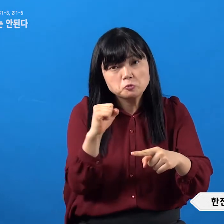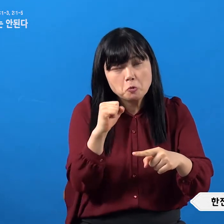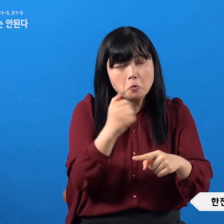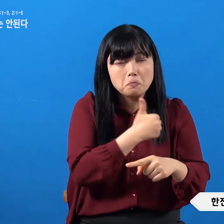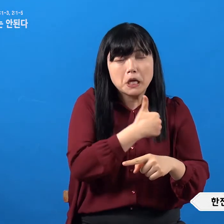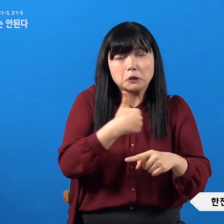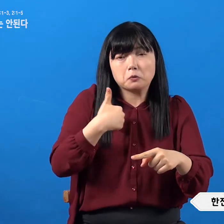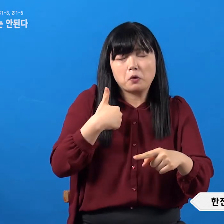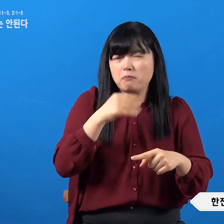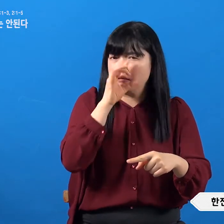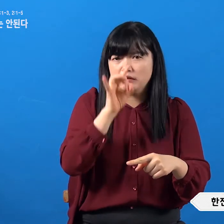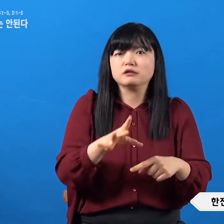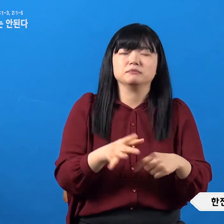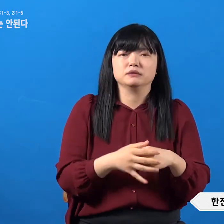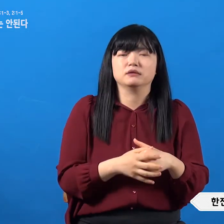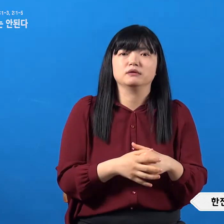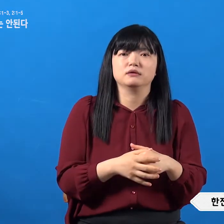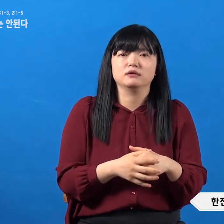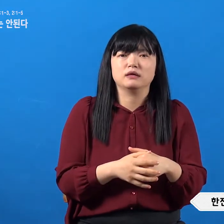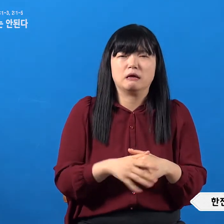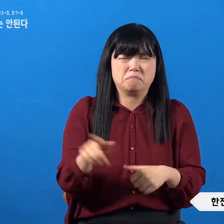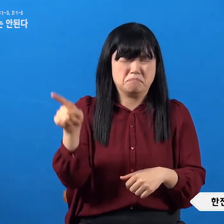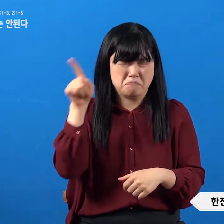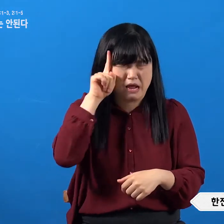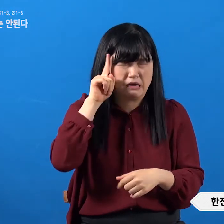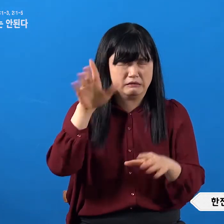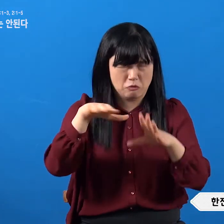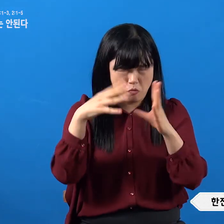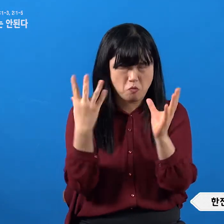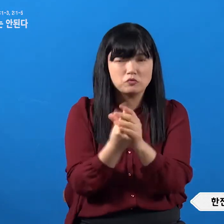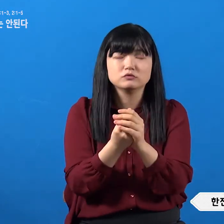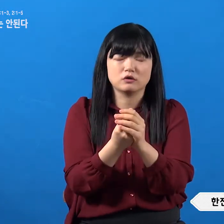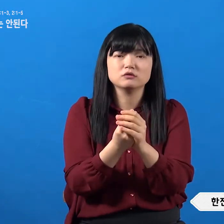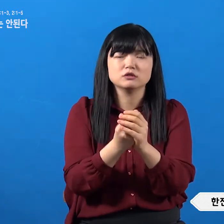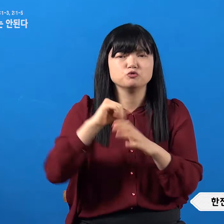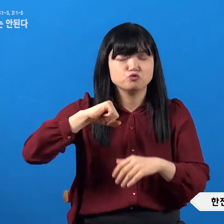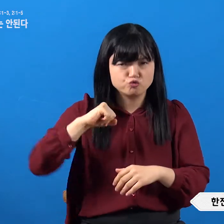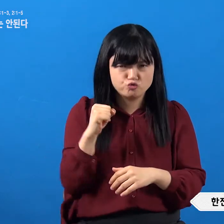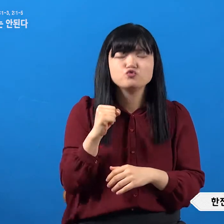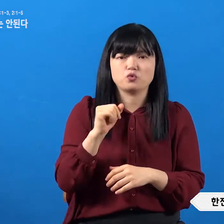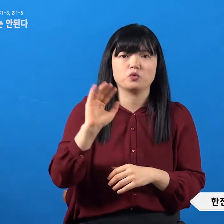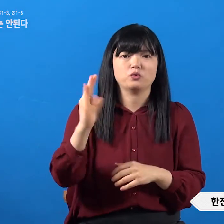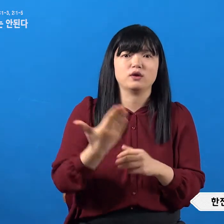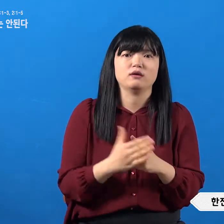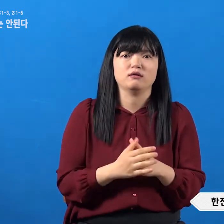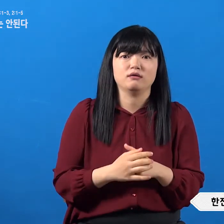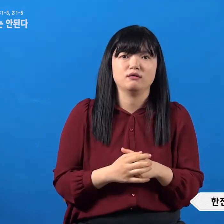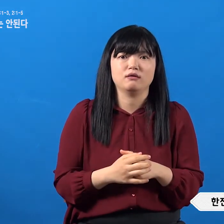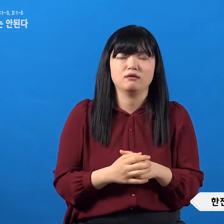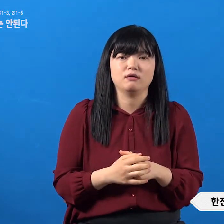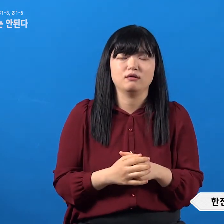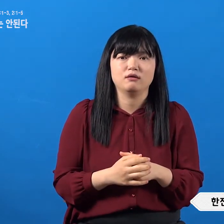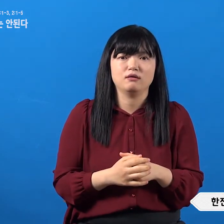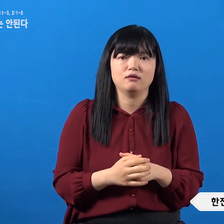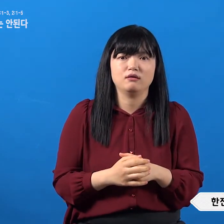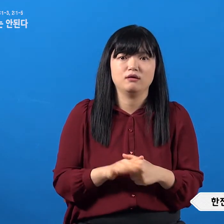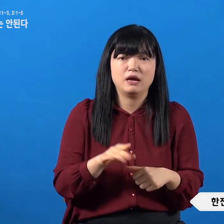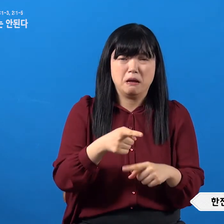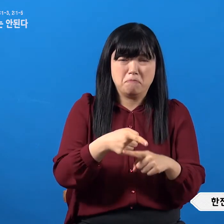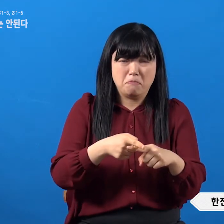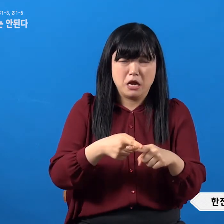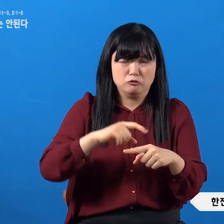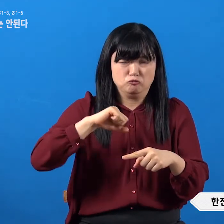순종으로 만족해버리면 안 됩니다. 100% 온전한 순종이 있어야 합니다. 우리가